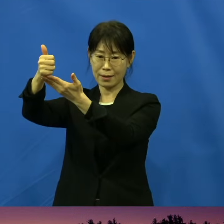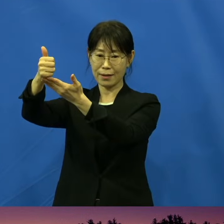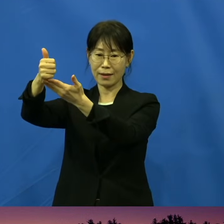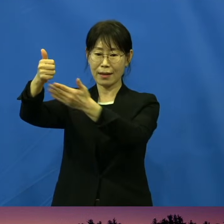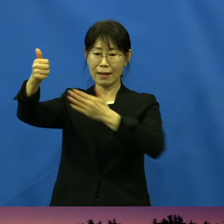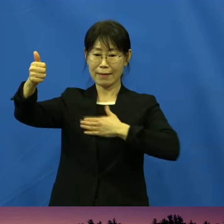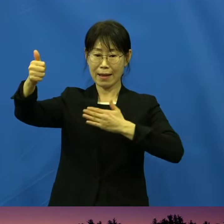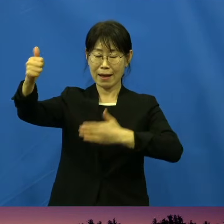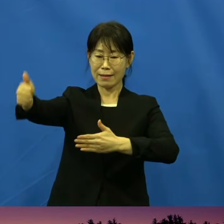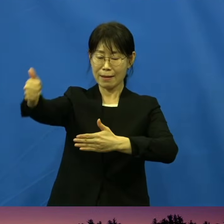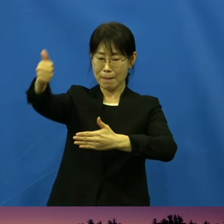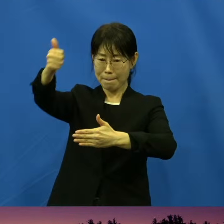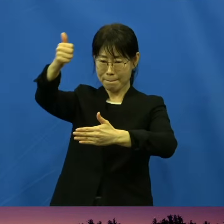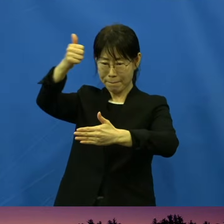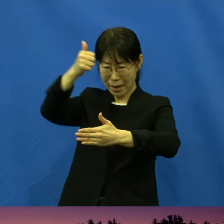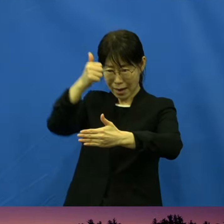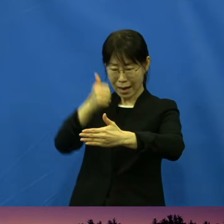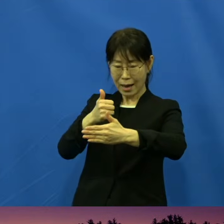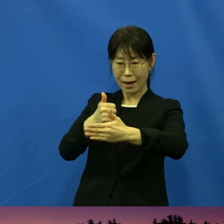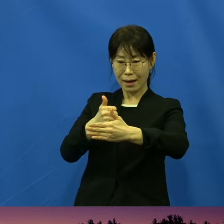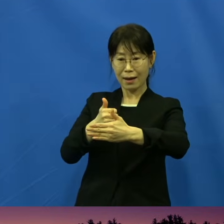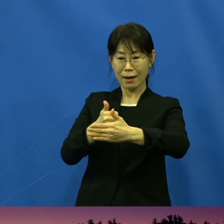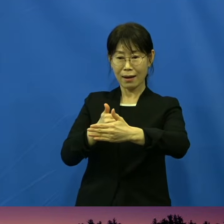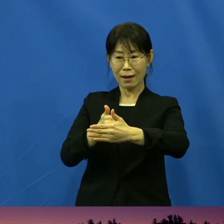계심을 인식하도록 도와주셔서